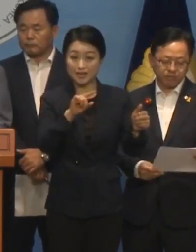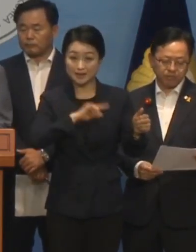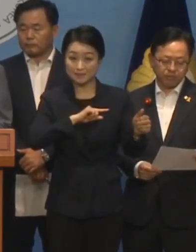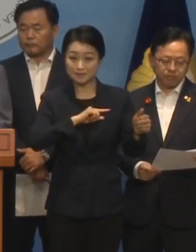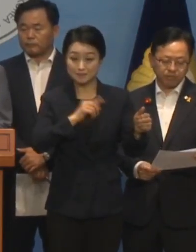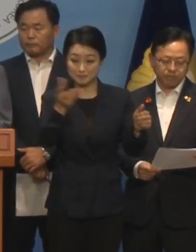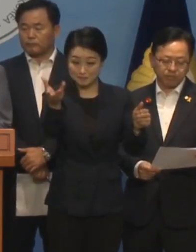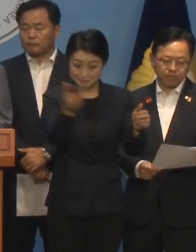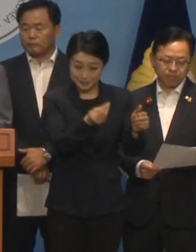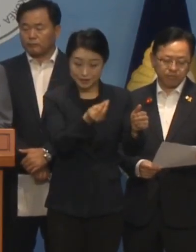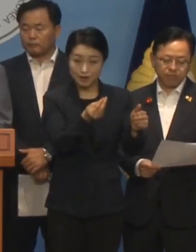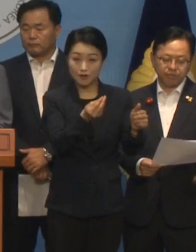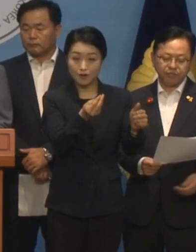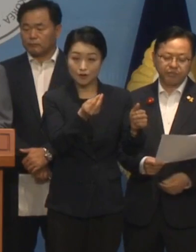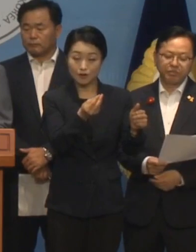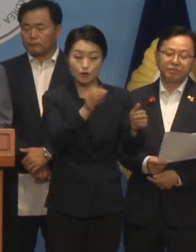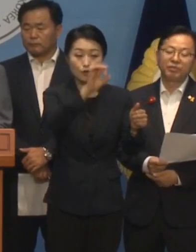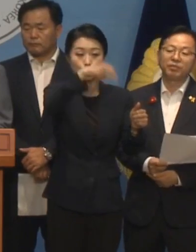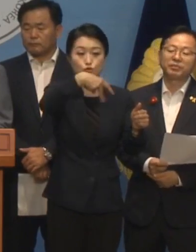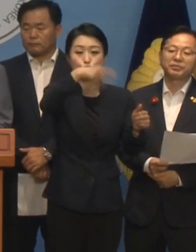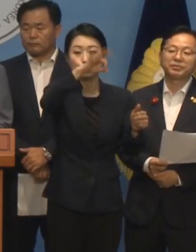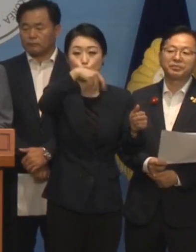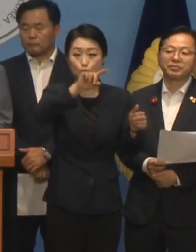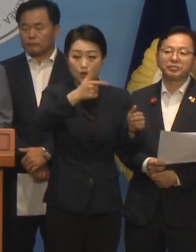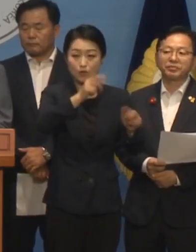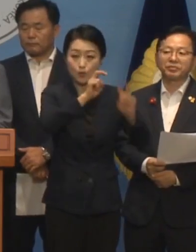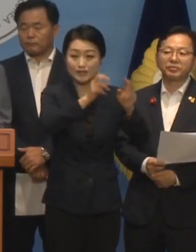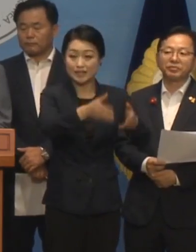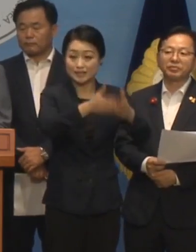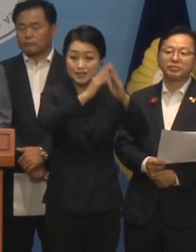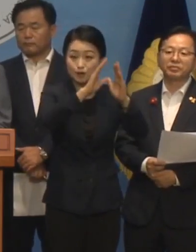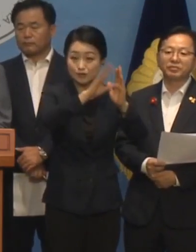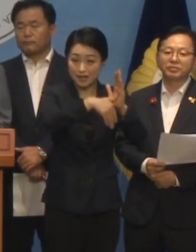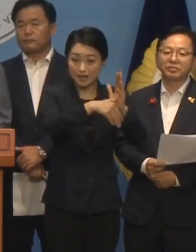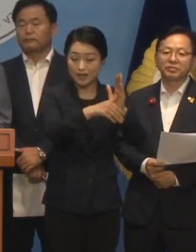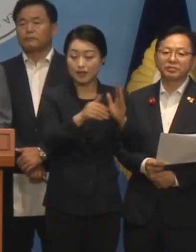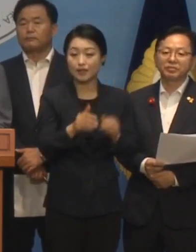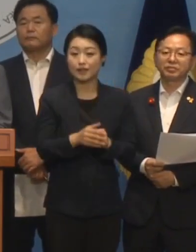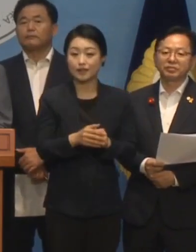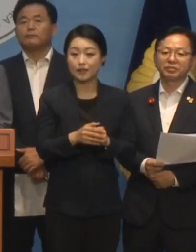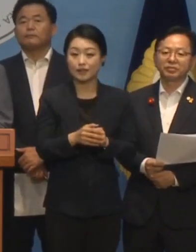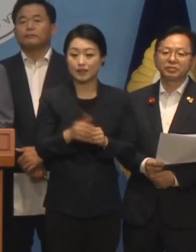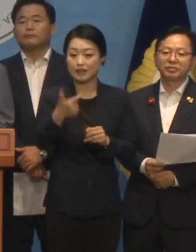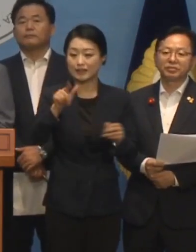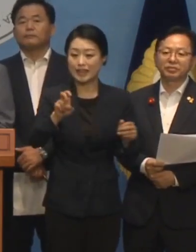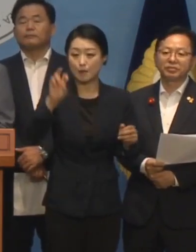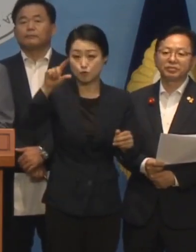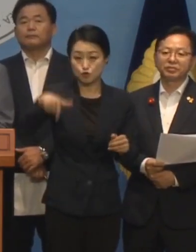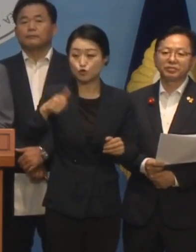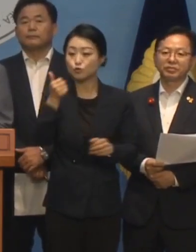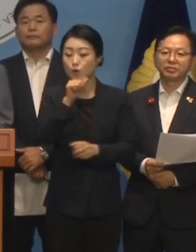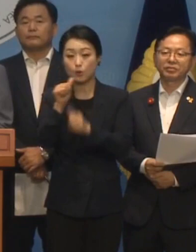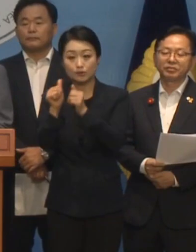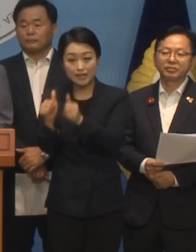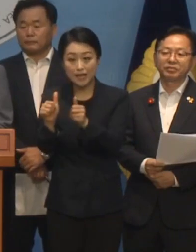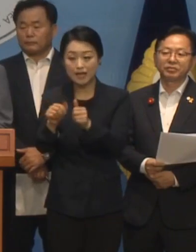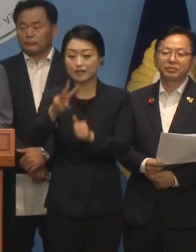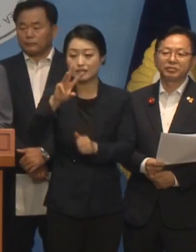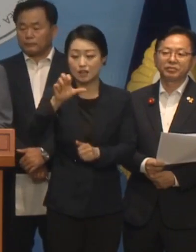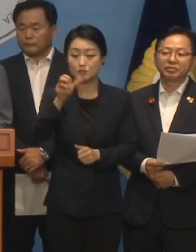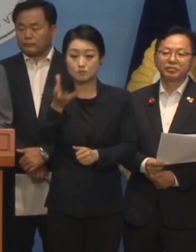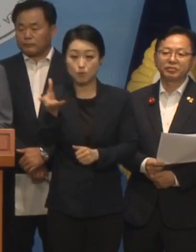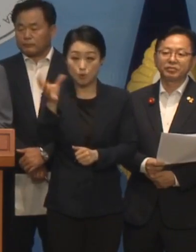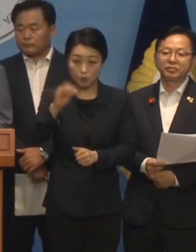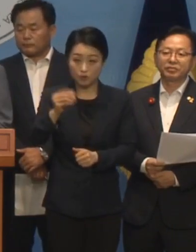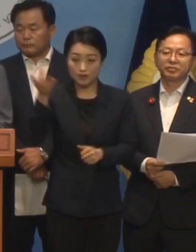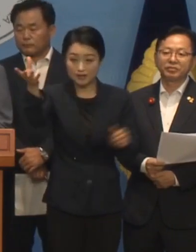있던 유원홀딩스라는 회사를 설립할 때 화천대유 대주주인 남욱 변호사가 35억 원을